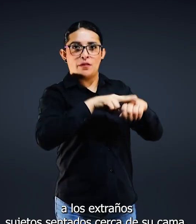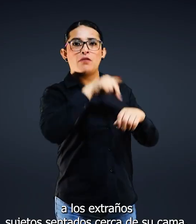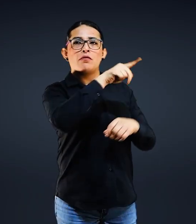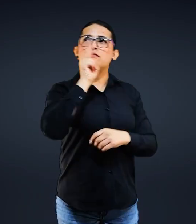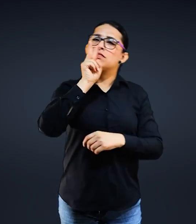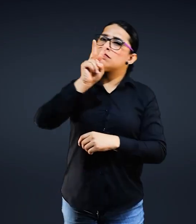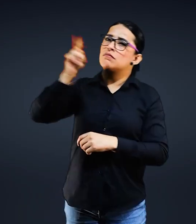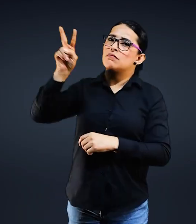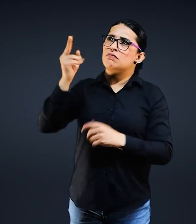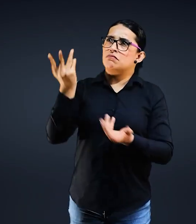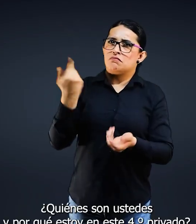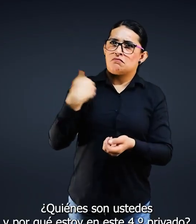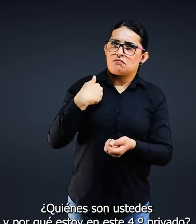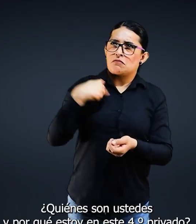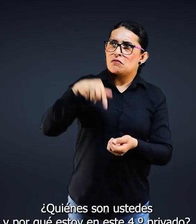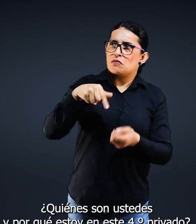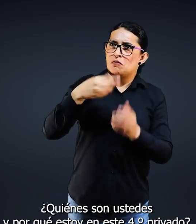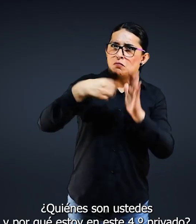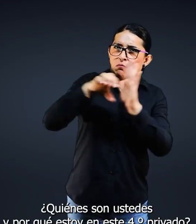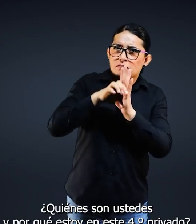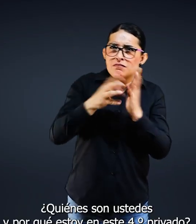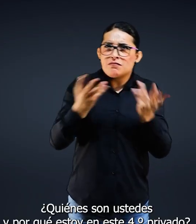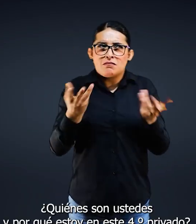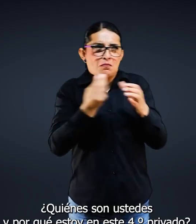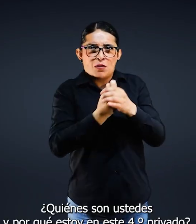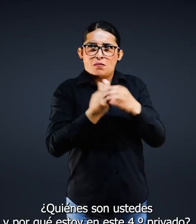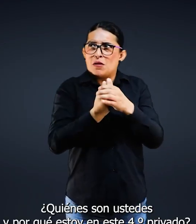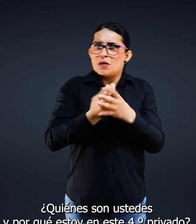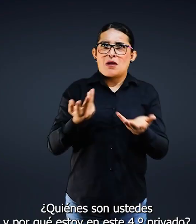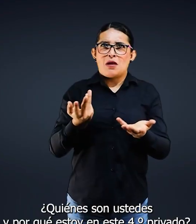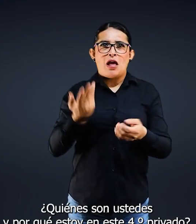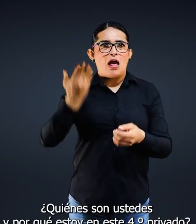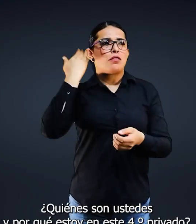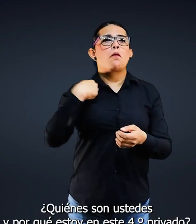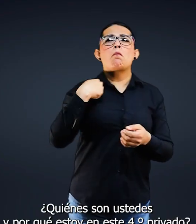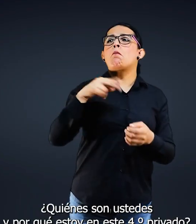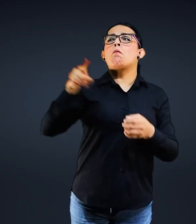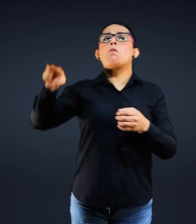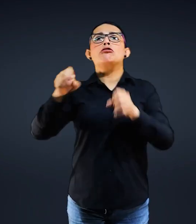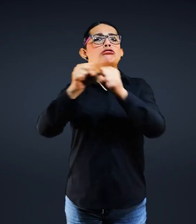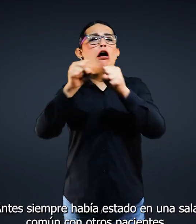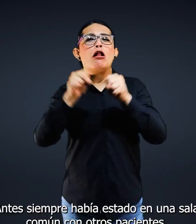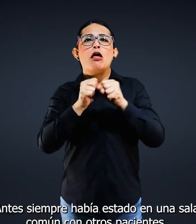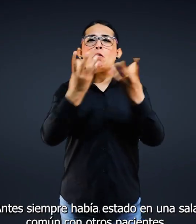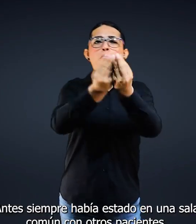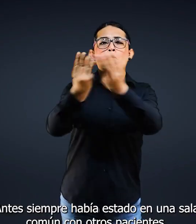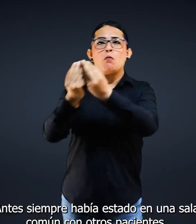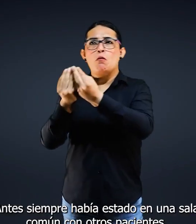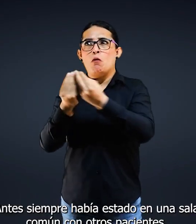cama. ¿Quiénes son ustedes y por qué estoy en este cuarto privado? Antes siempre había estado